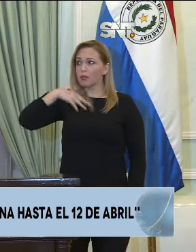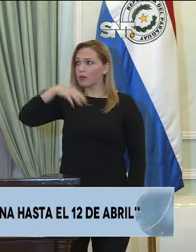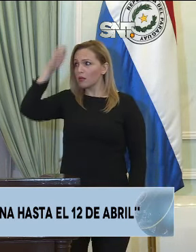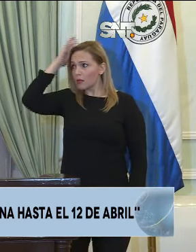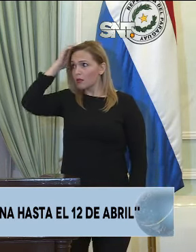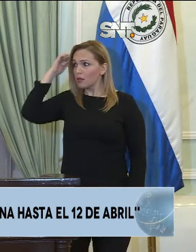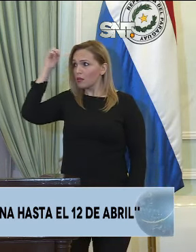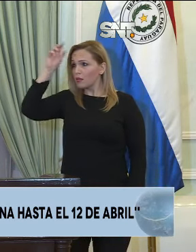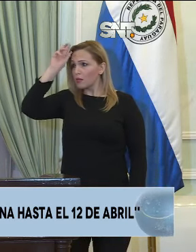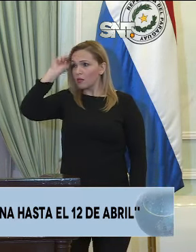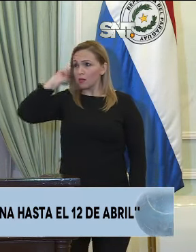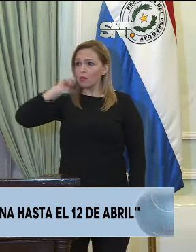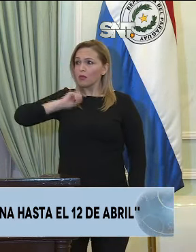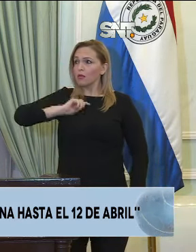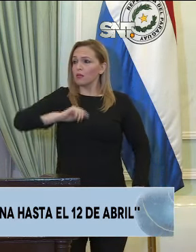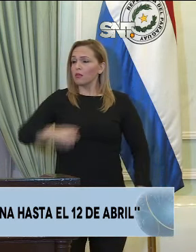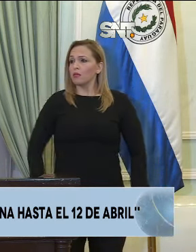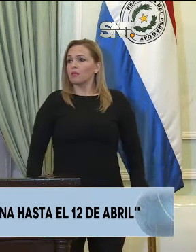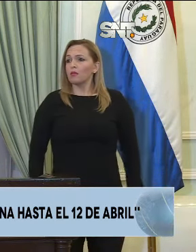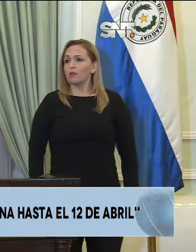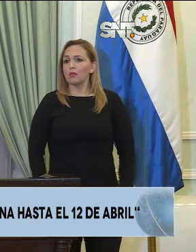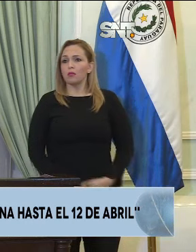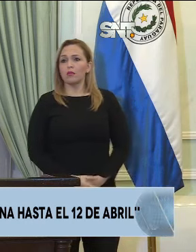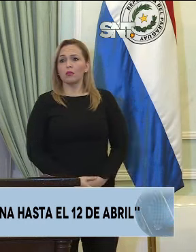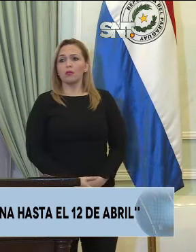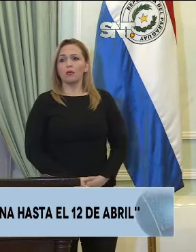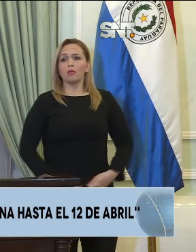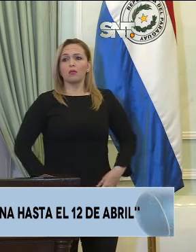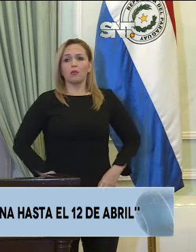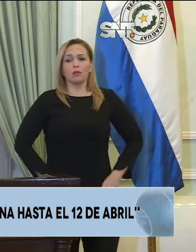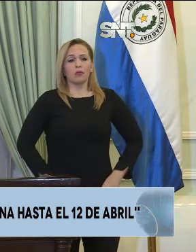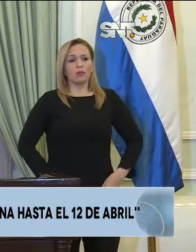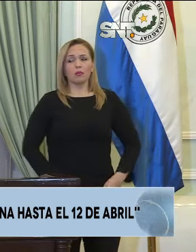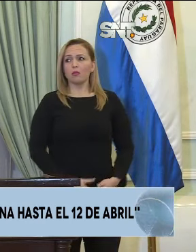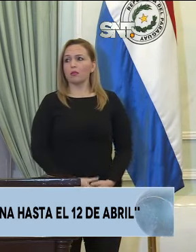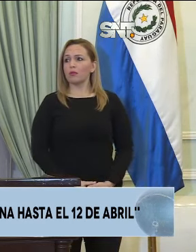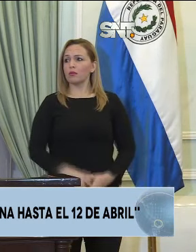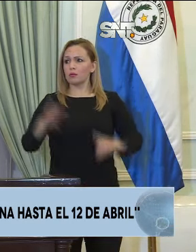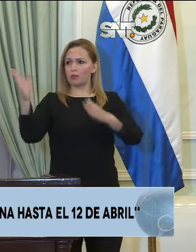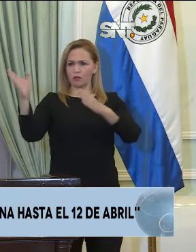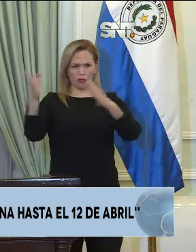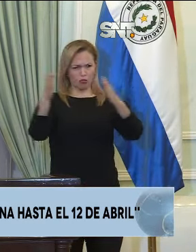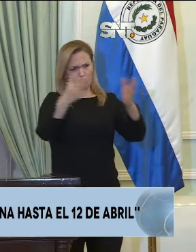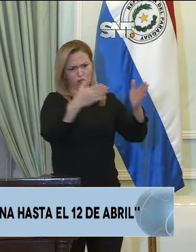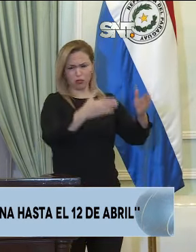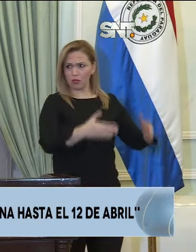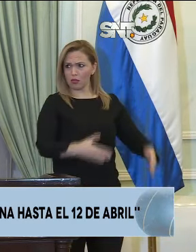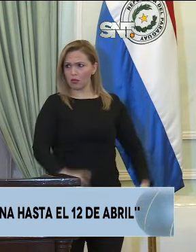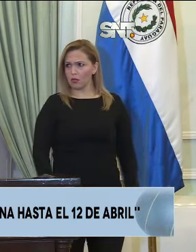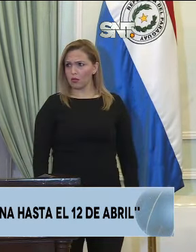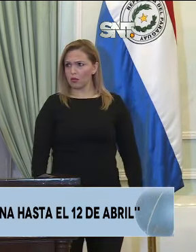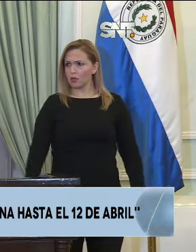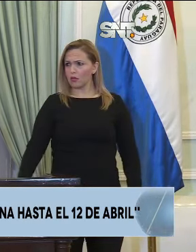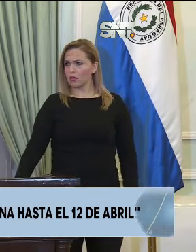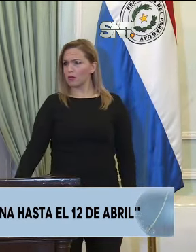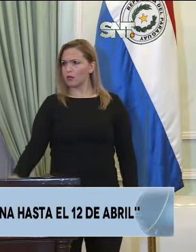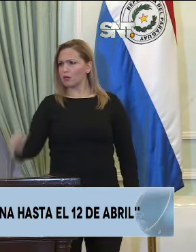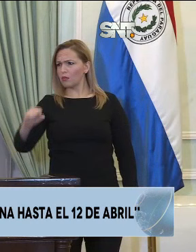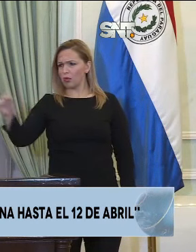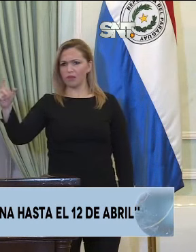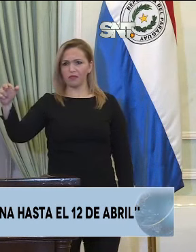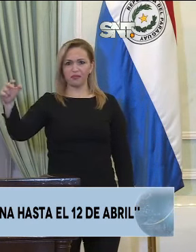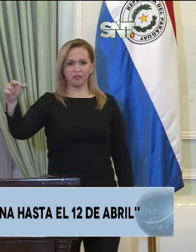termina ni su alcance, pero las medidas de aislamiento nos muestran que estamos haciendo lo correcto y a eso se